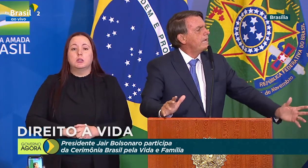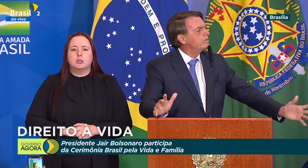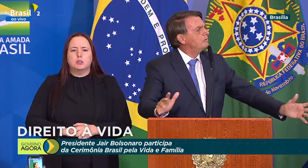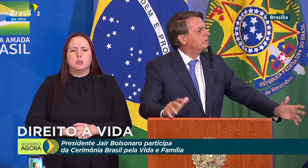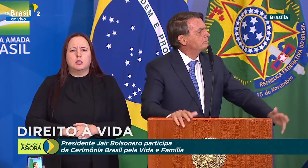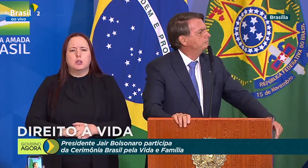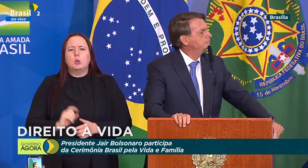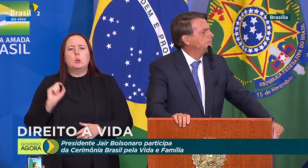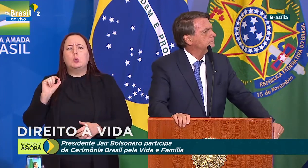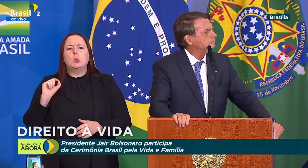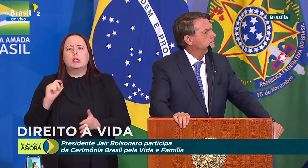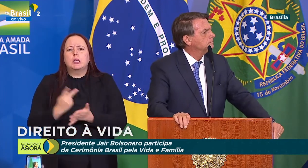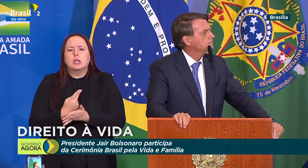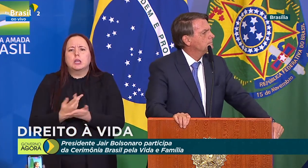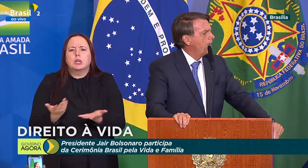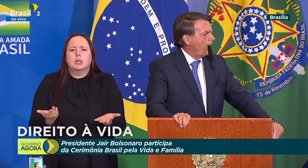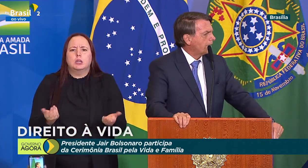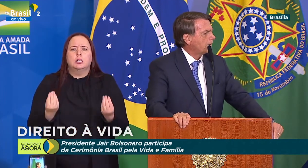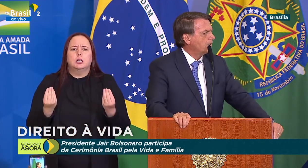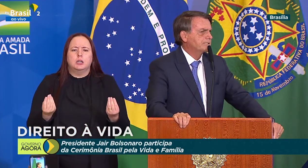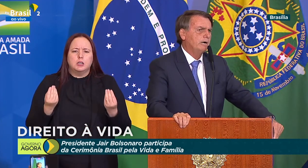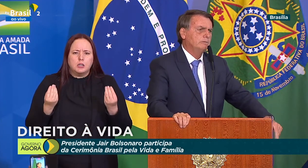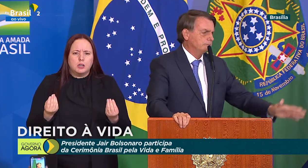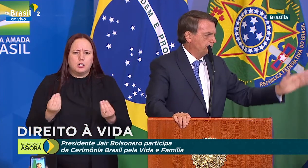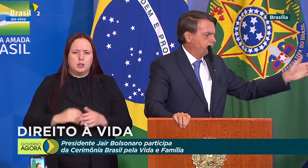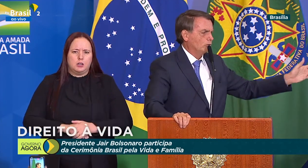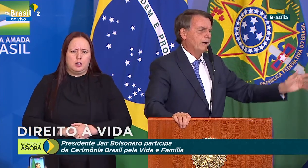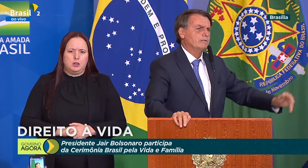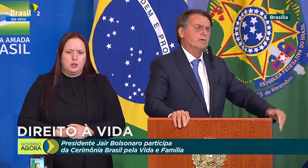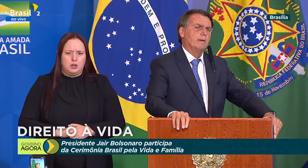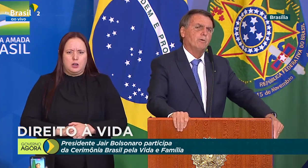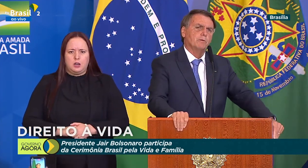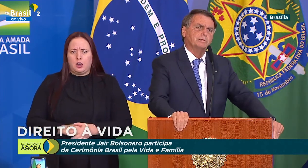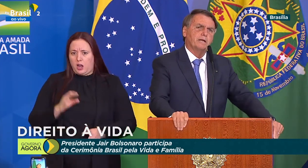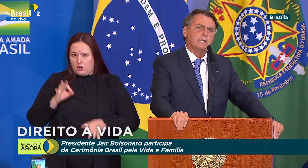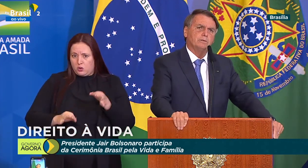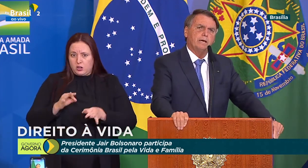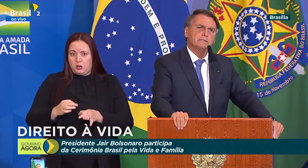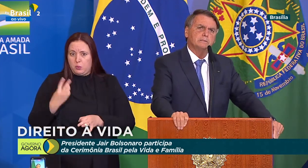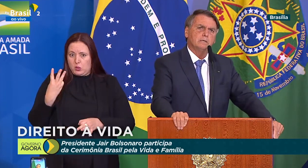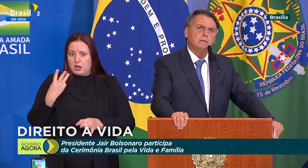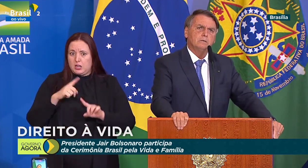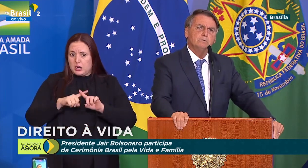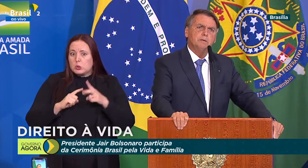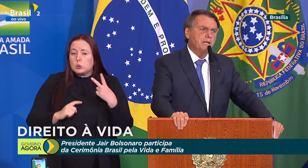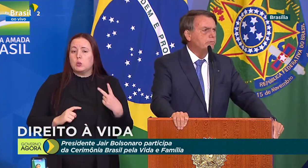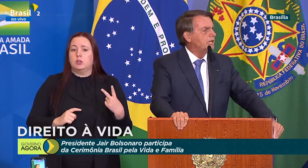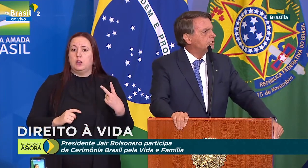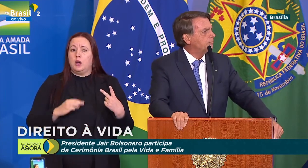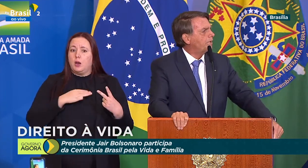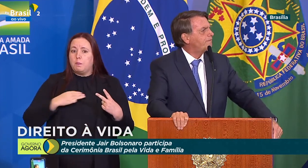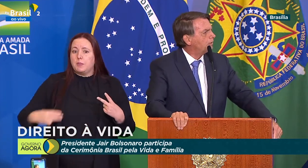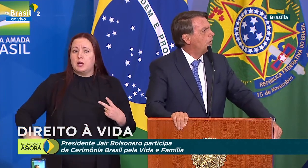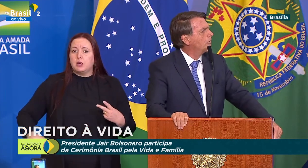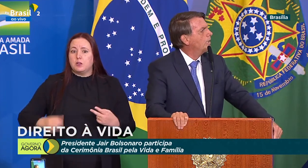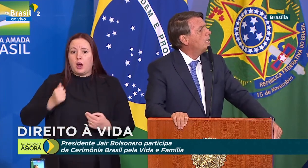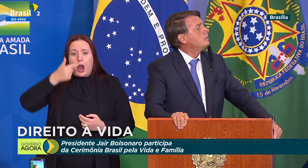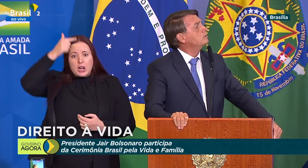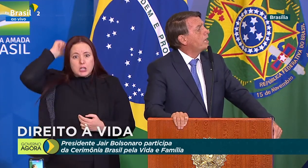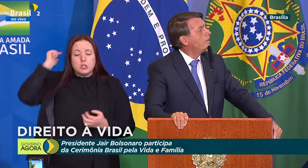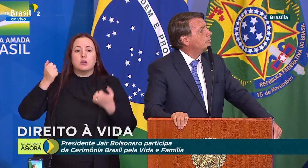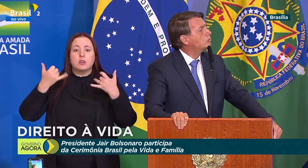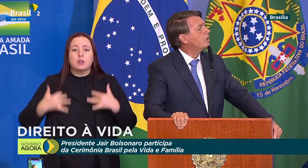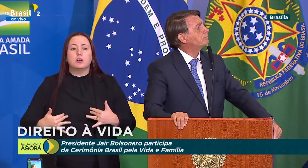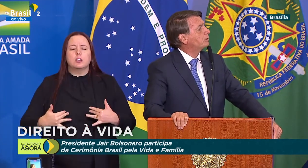e o que querem com isso essa questão julgado agora pouco por 3 a 2 o Ministro Alexandre embora